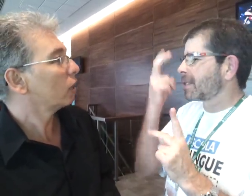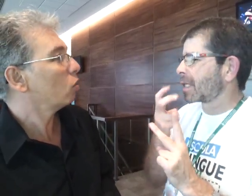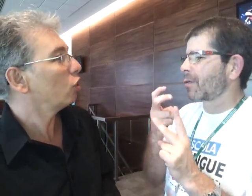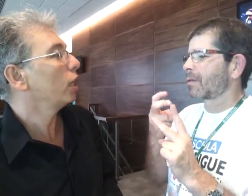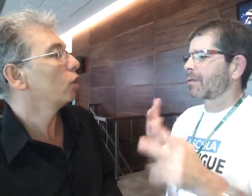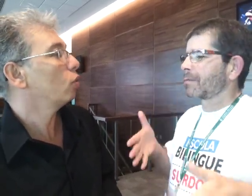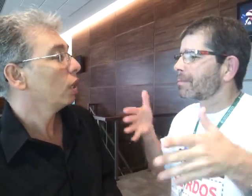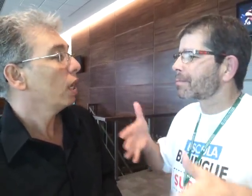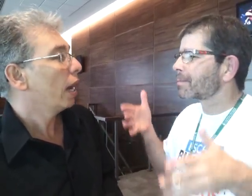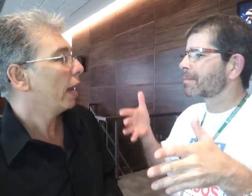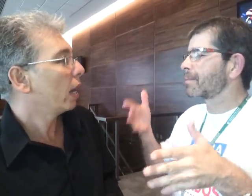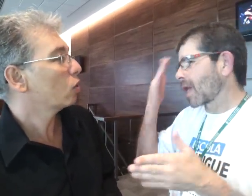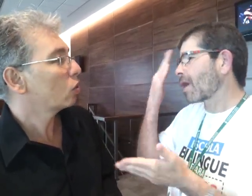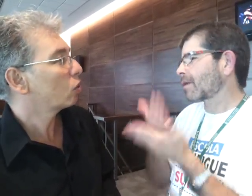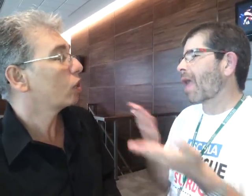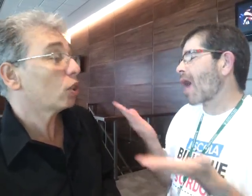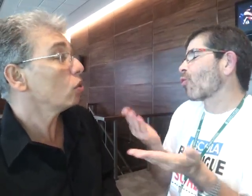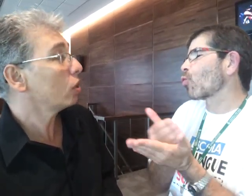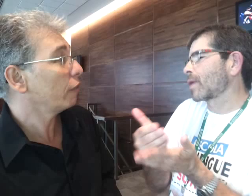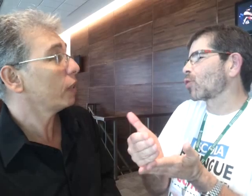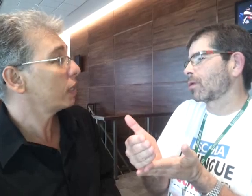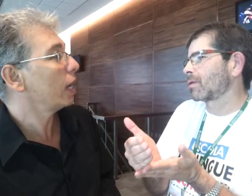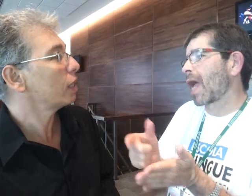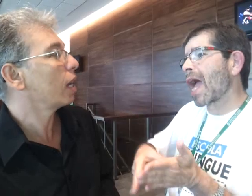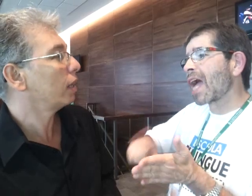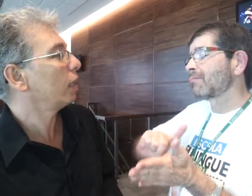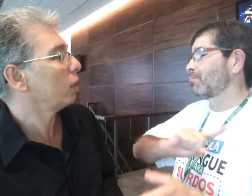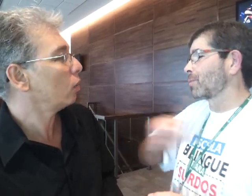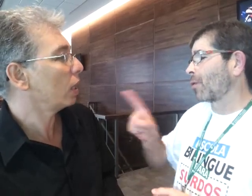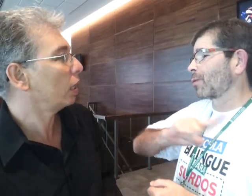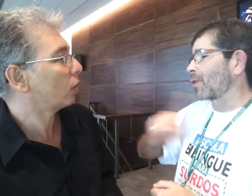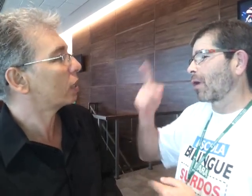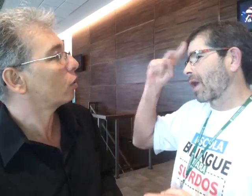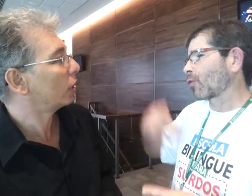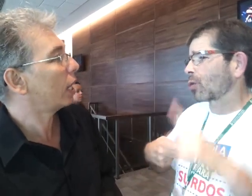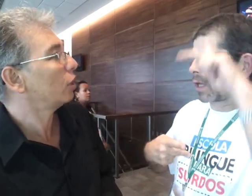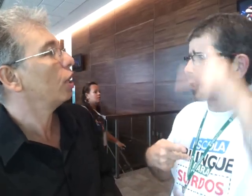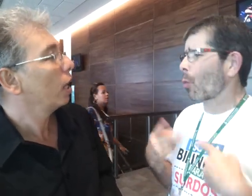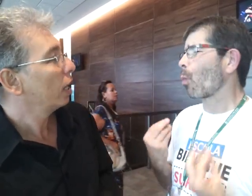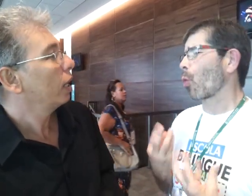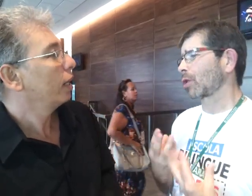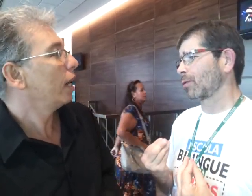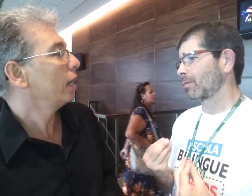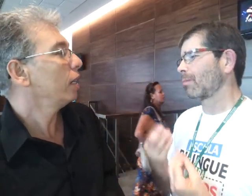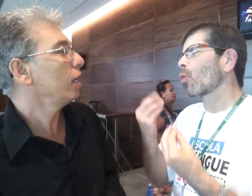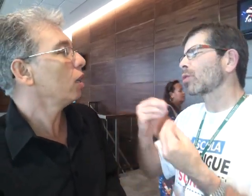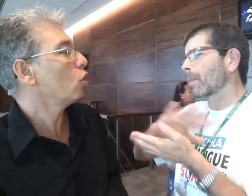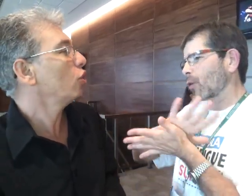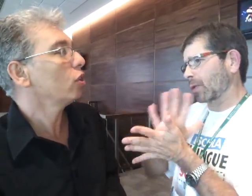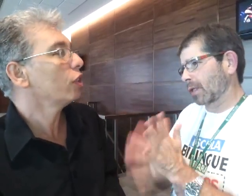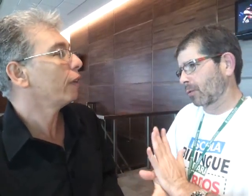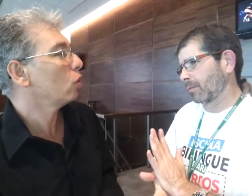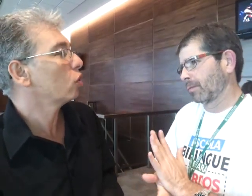com direito a todos os deficientes a terem uma educação de qualidade. Né? E hoje não se falou